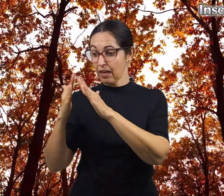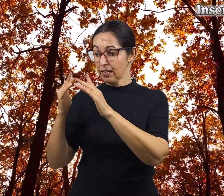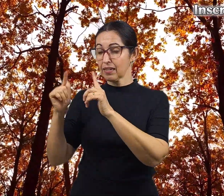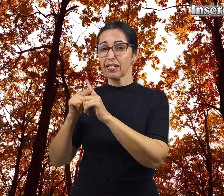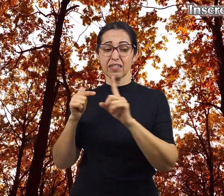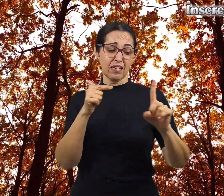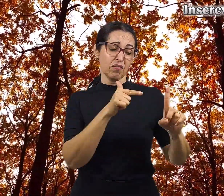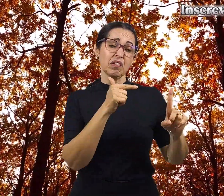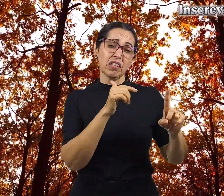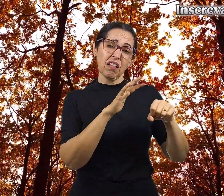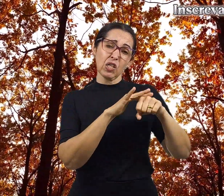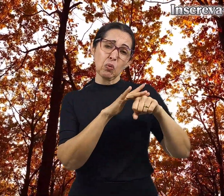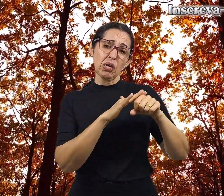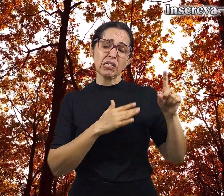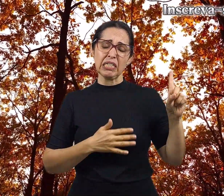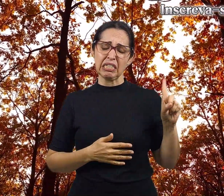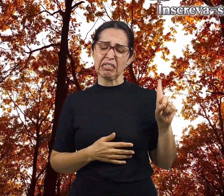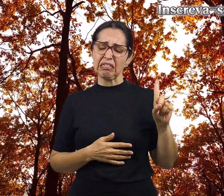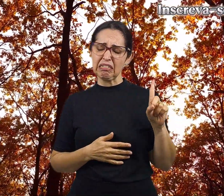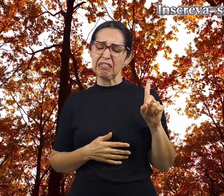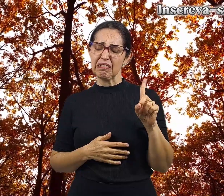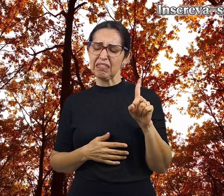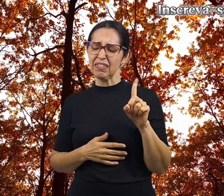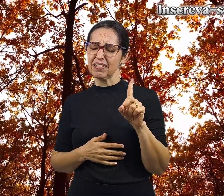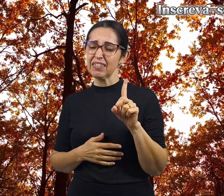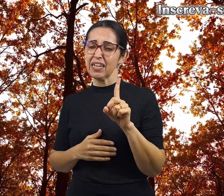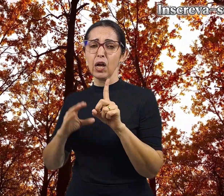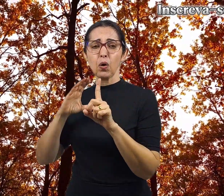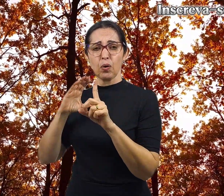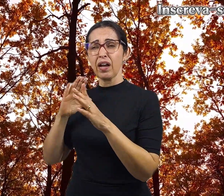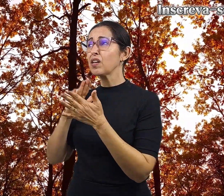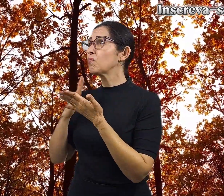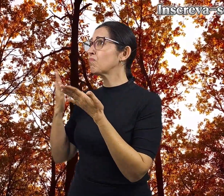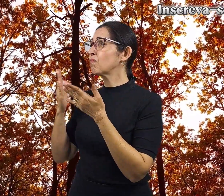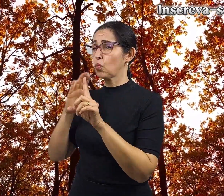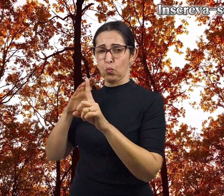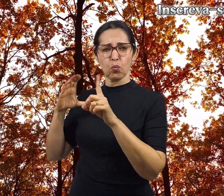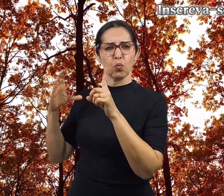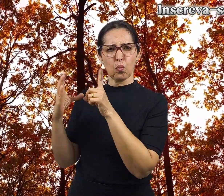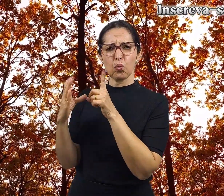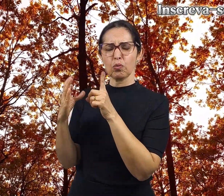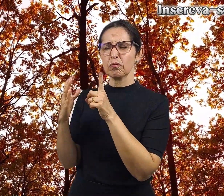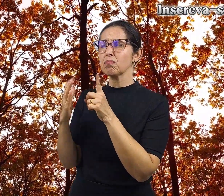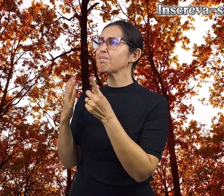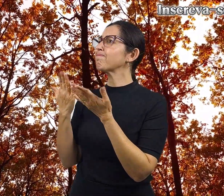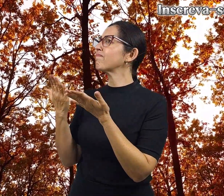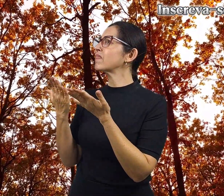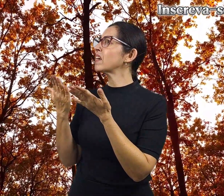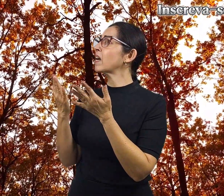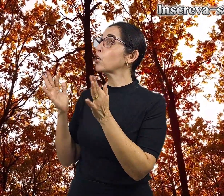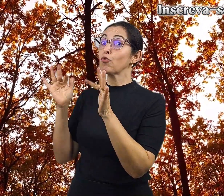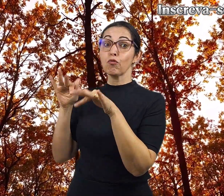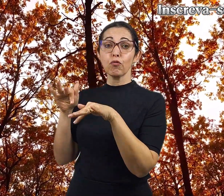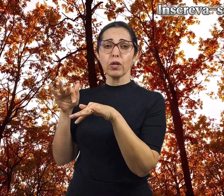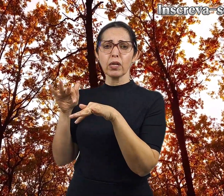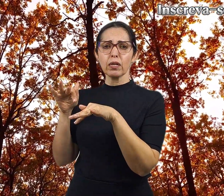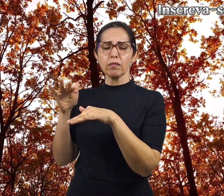vezes, enfermos. Mas quando chega o final do culto, você olha assim, paz, a dor foi